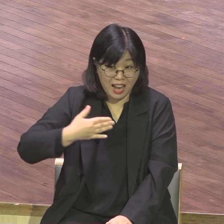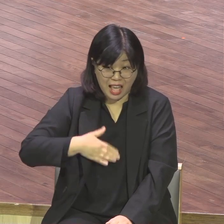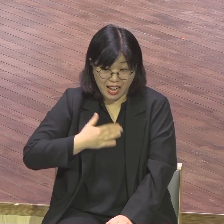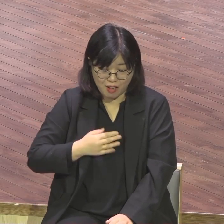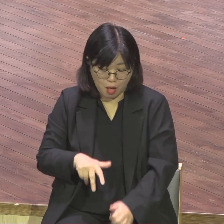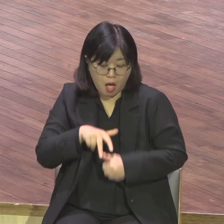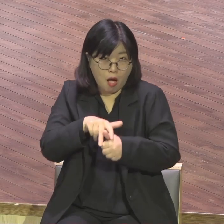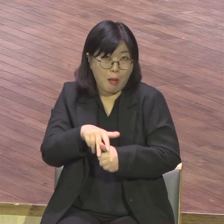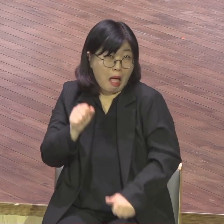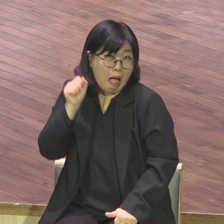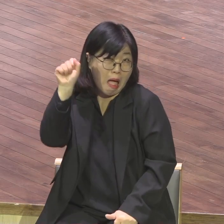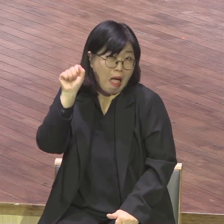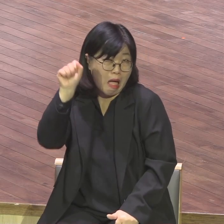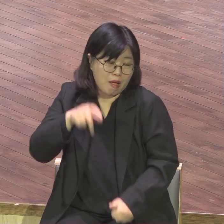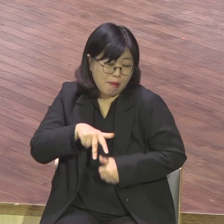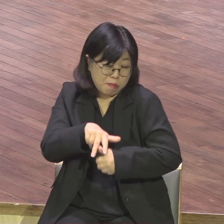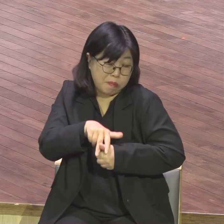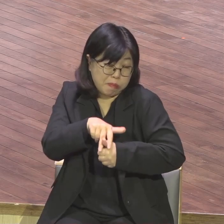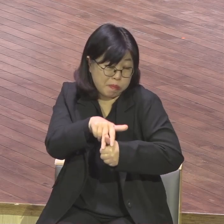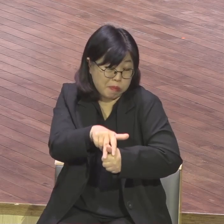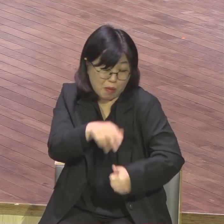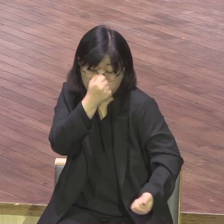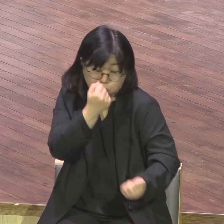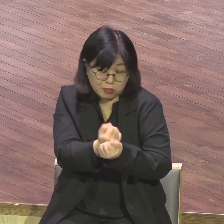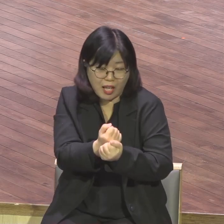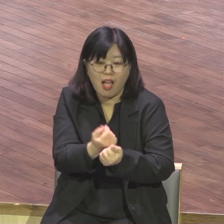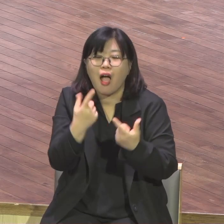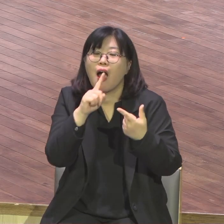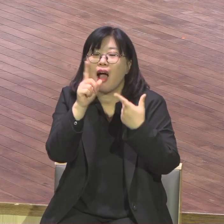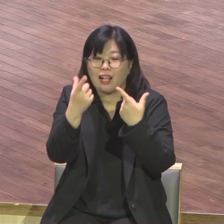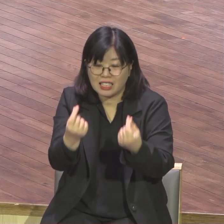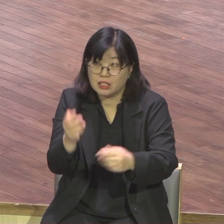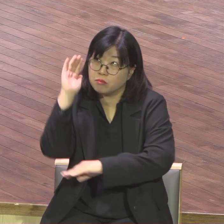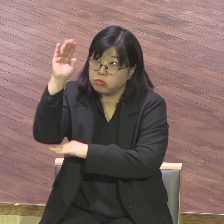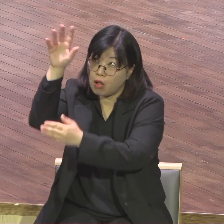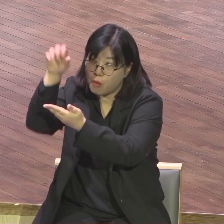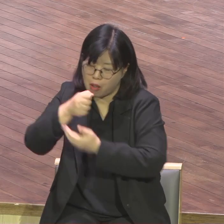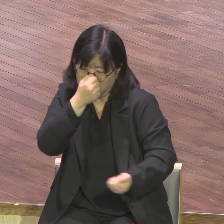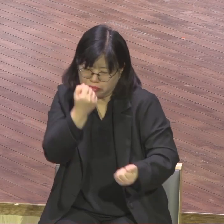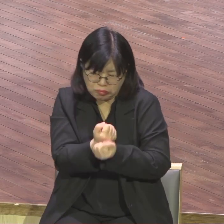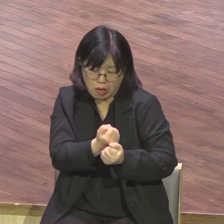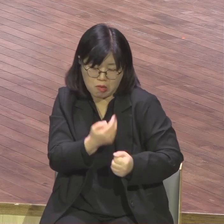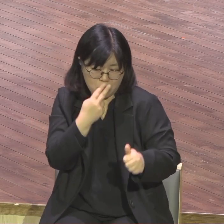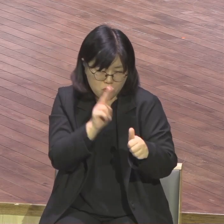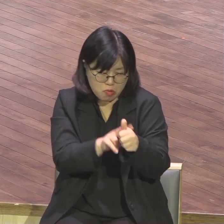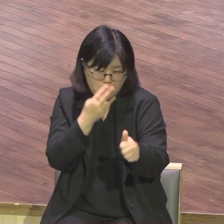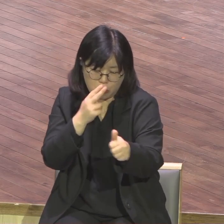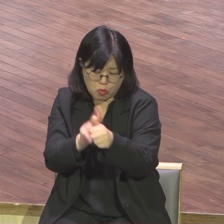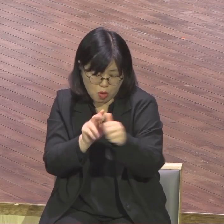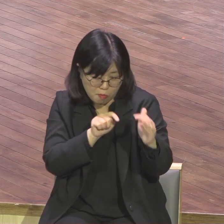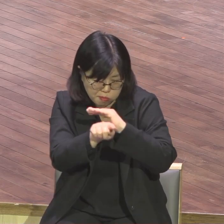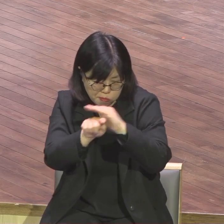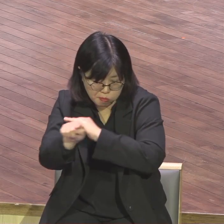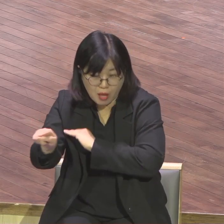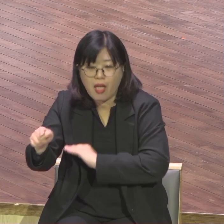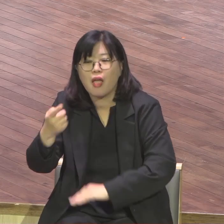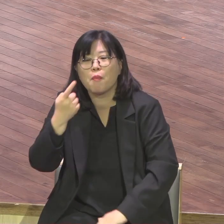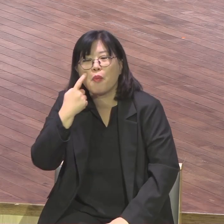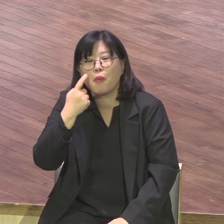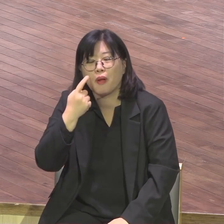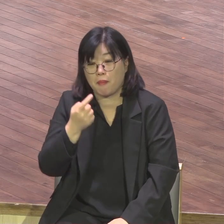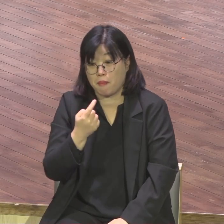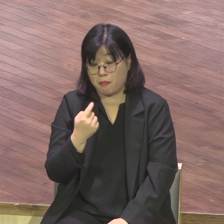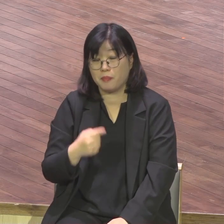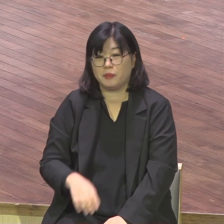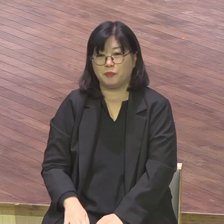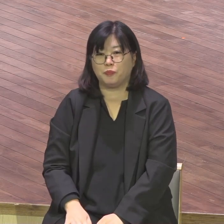넘는 3.1조가 구성되어져서 언약적 도전을 하고 있습니다. 그런데 3.1조의 원래 취지를 오해하는